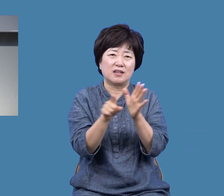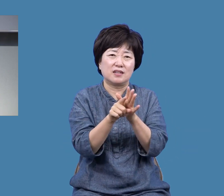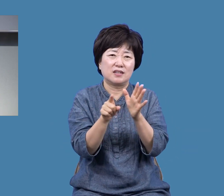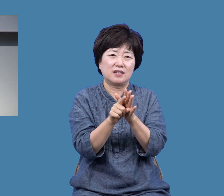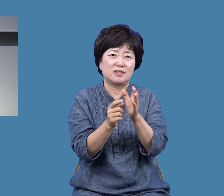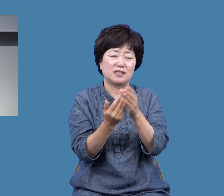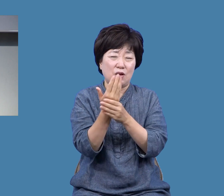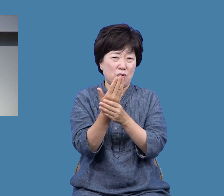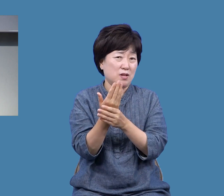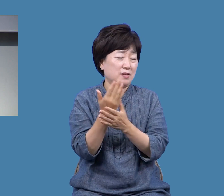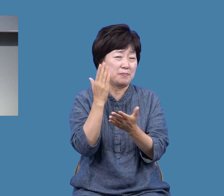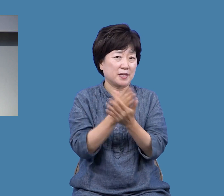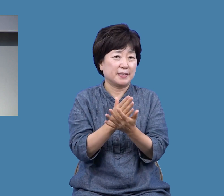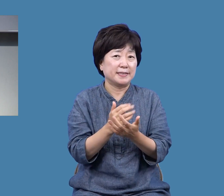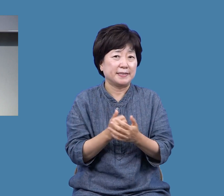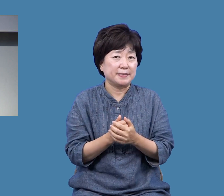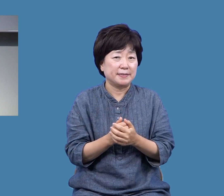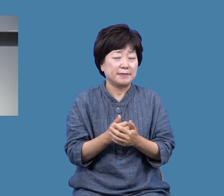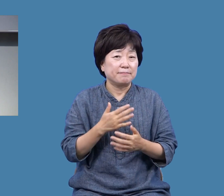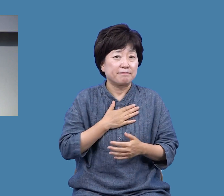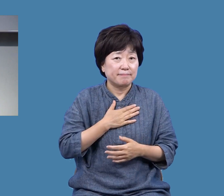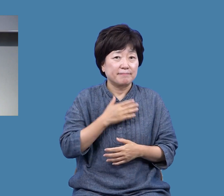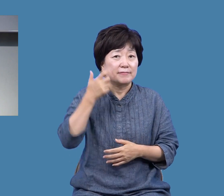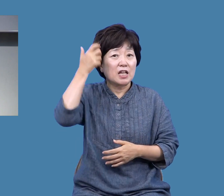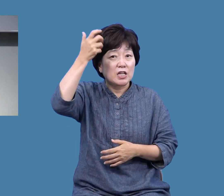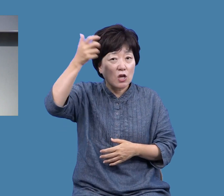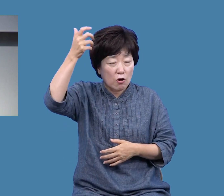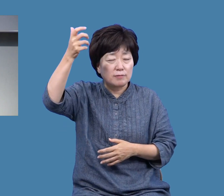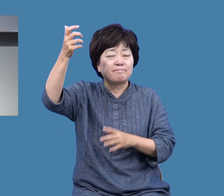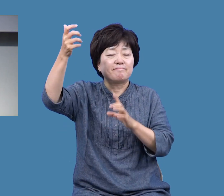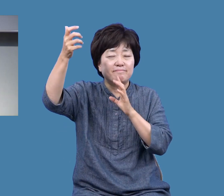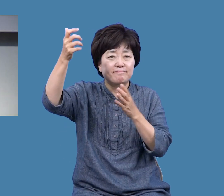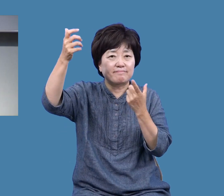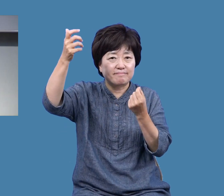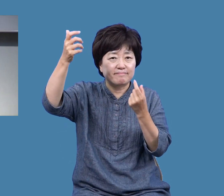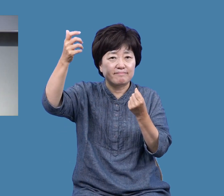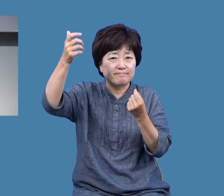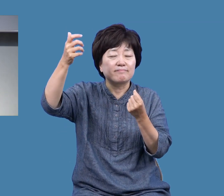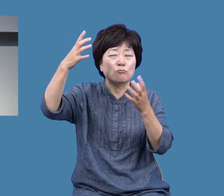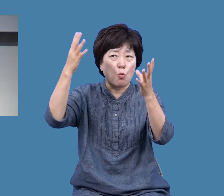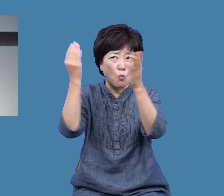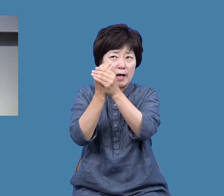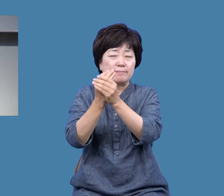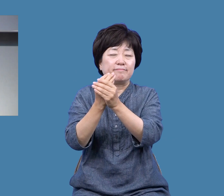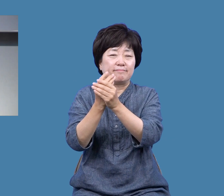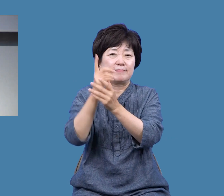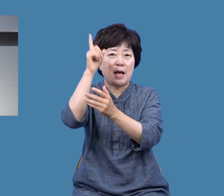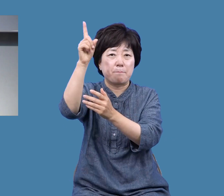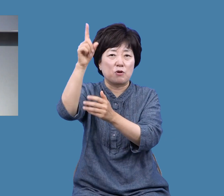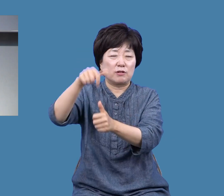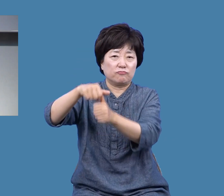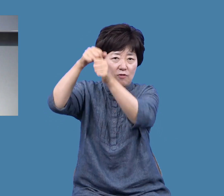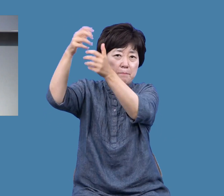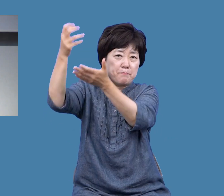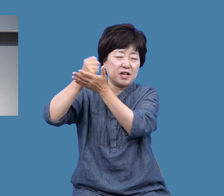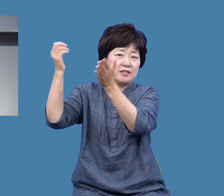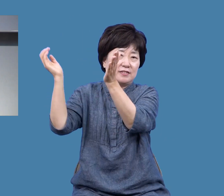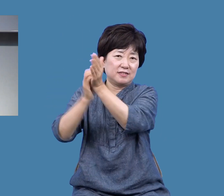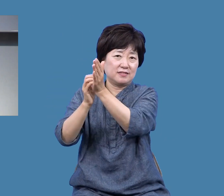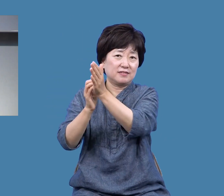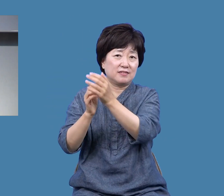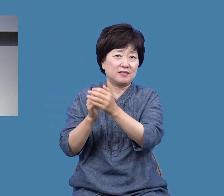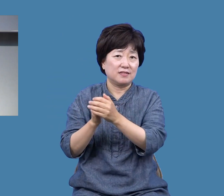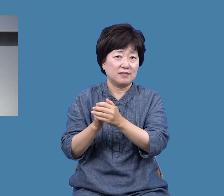말이에요. 그렇지 않습니다. 우리의 영은요, 맞아요. 그냥 한 번에 완전해져요. 그런데 문제는 인간은